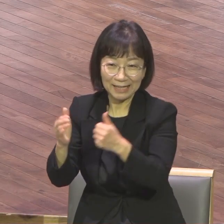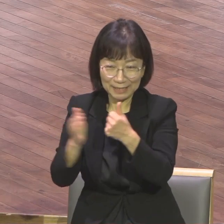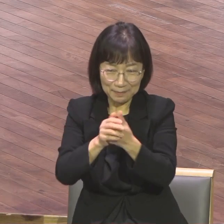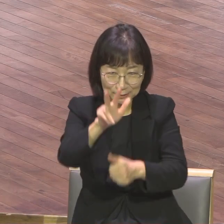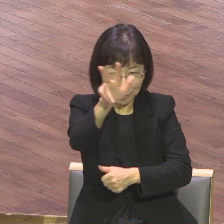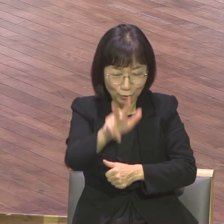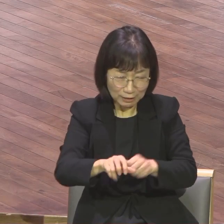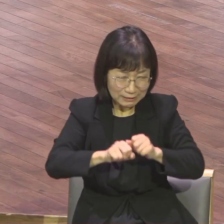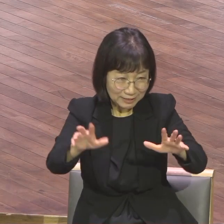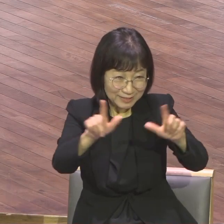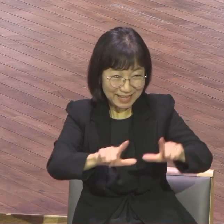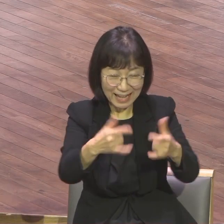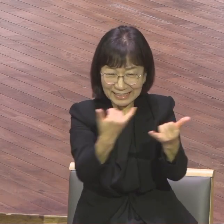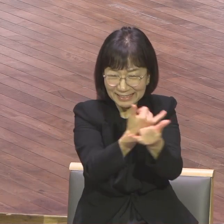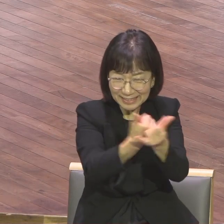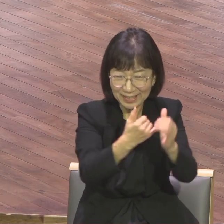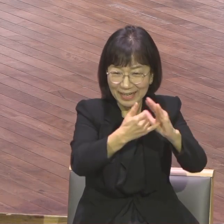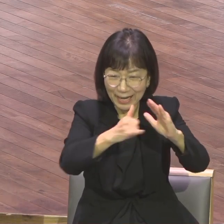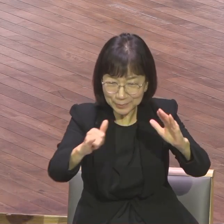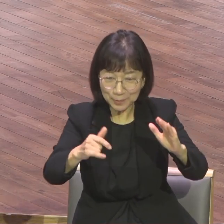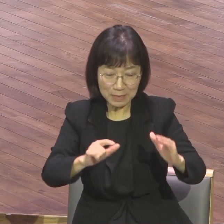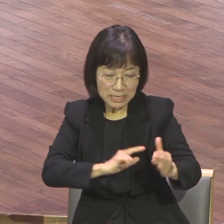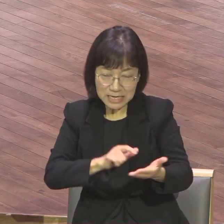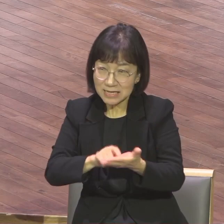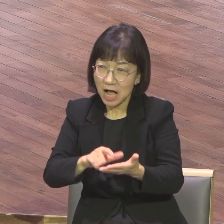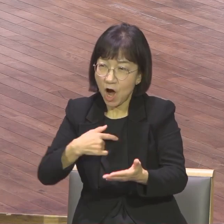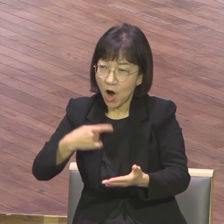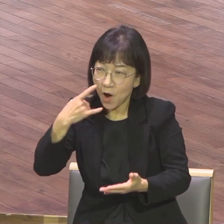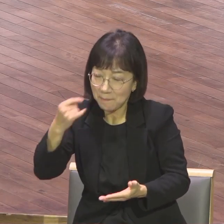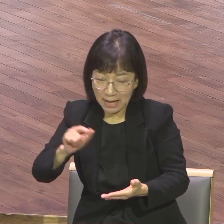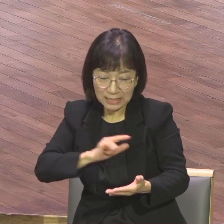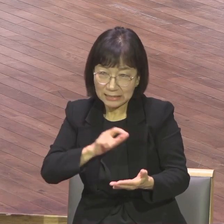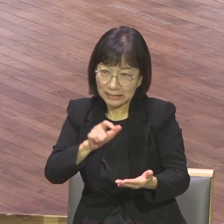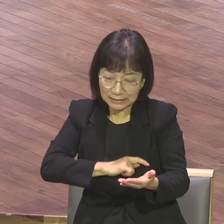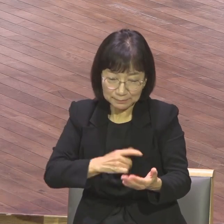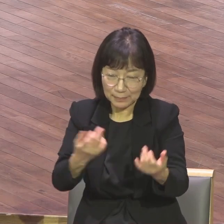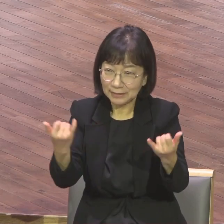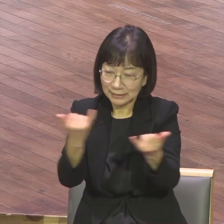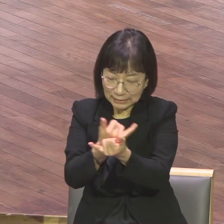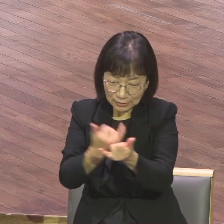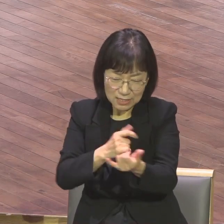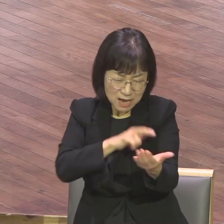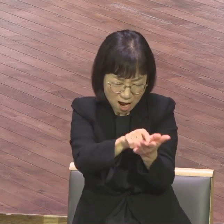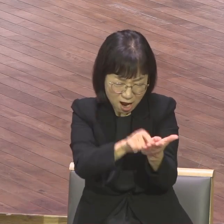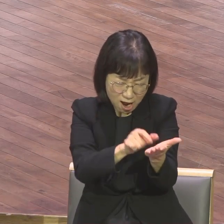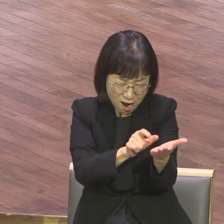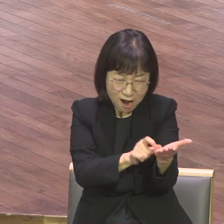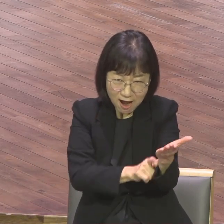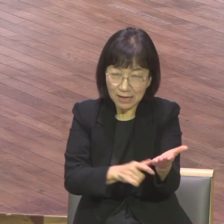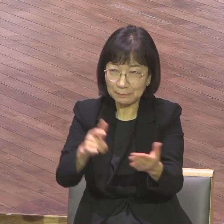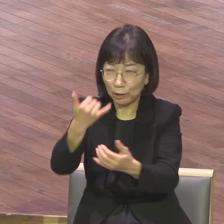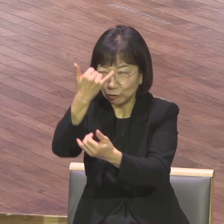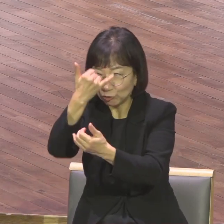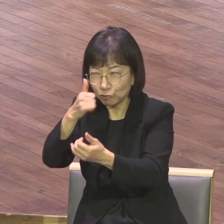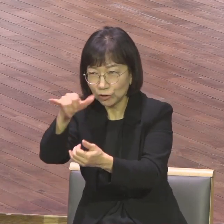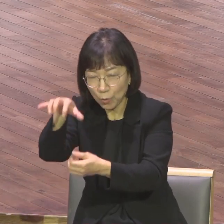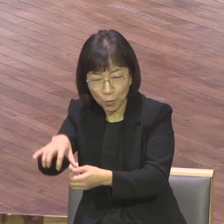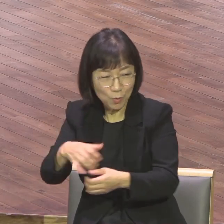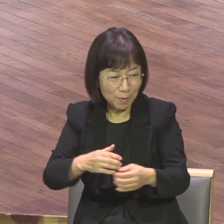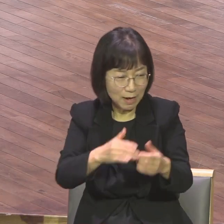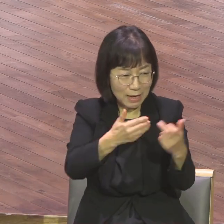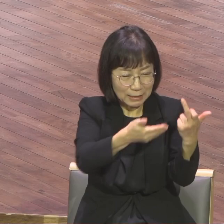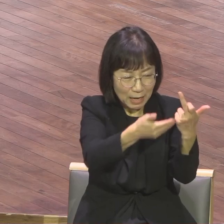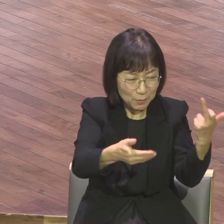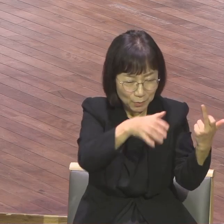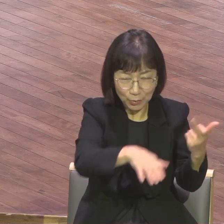우리 성도들이 다 써냅니다. 우리 어머니 우리 아버지 우리 친척 내가 전도 대상자니 충청도 어디 강원도 어디 저